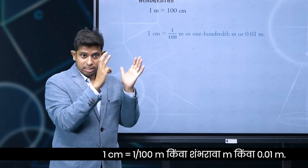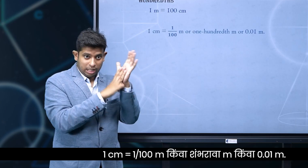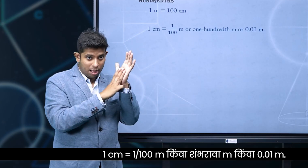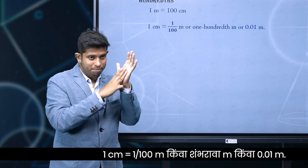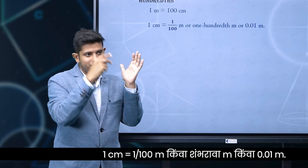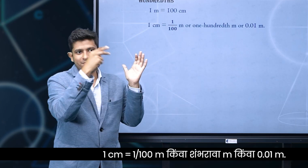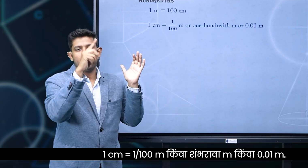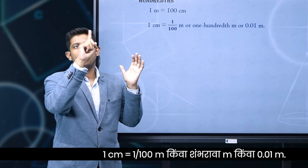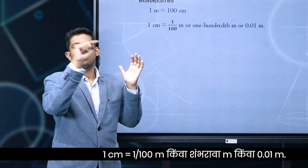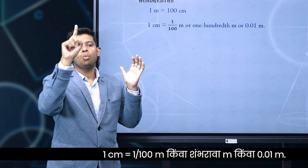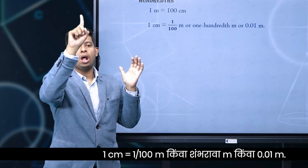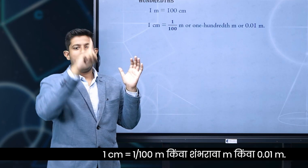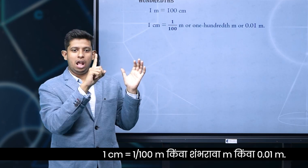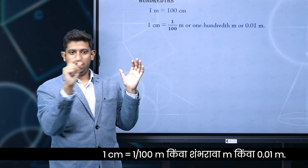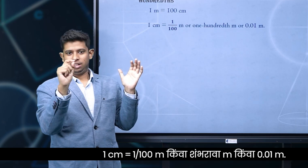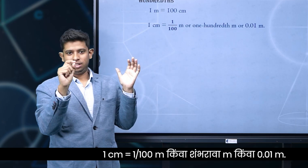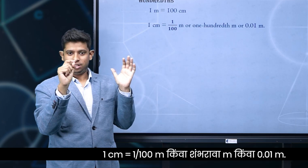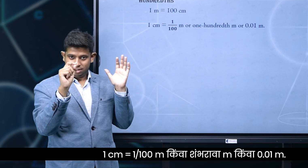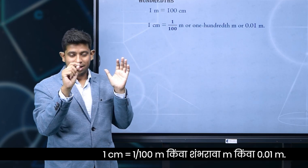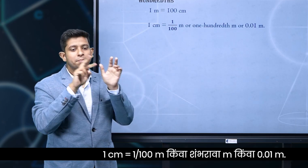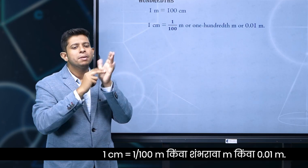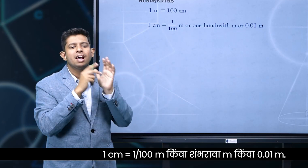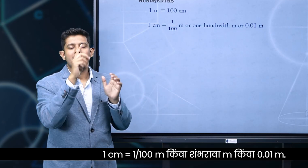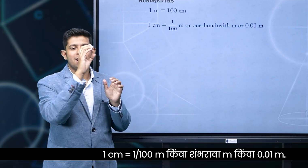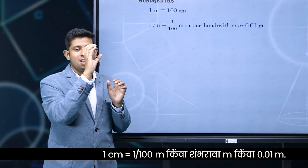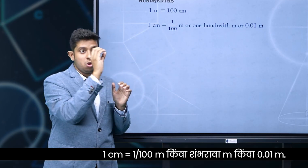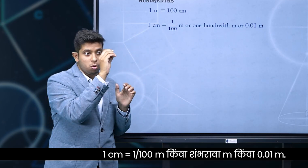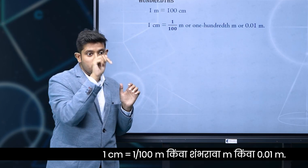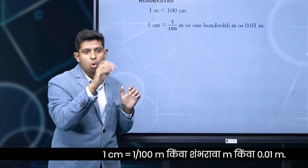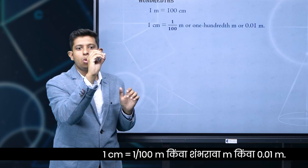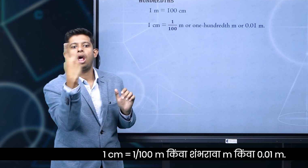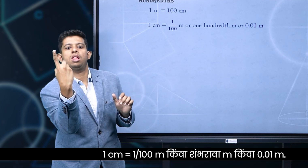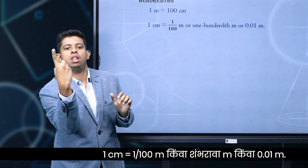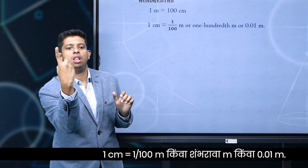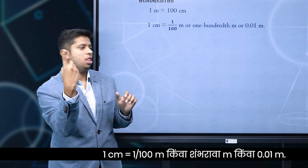सेंटीमीटर बरोबर 1/100 मीटर किंवा 100वा मीटर किंवा